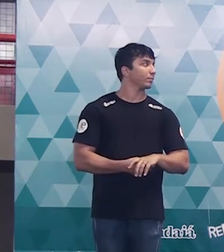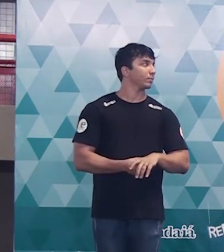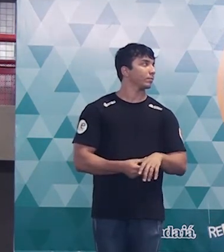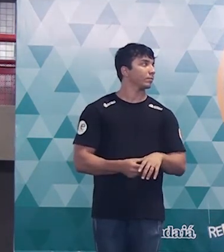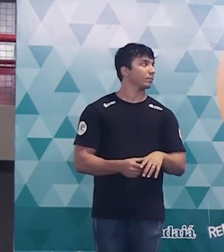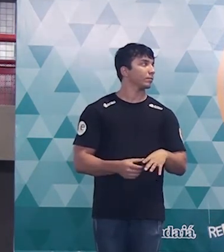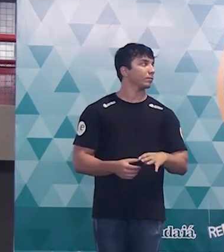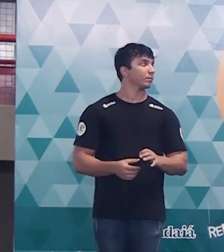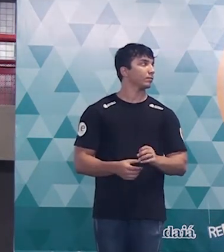Veja só.